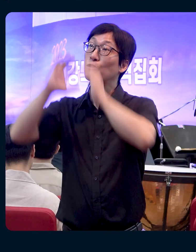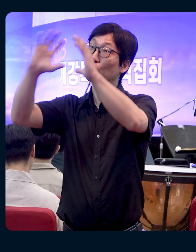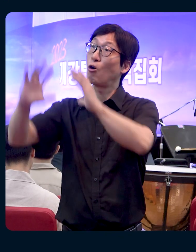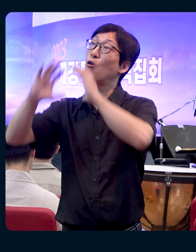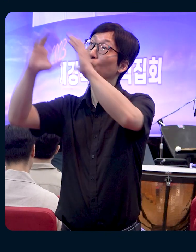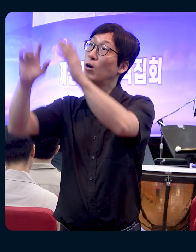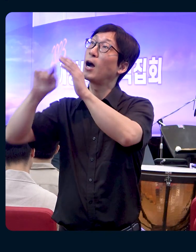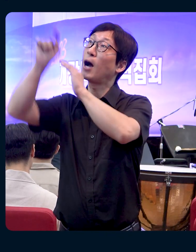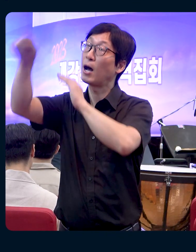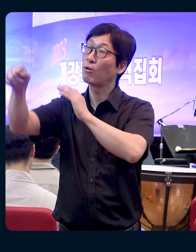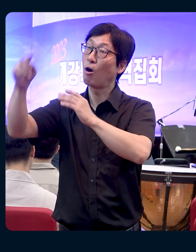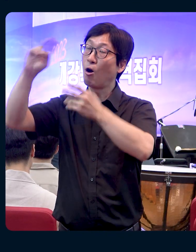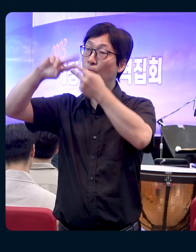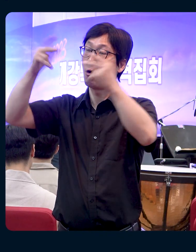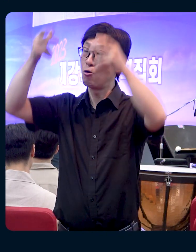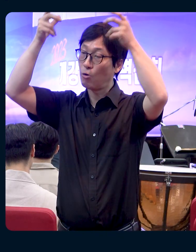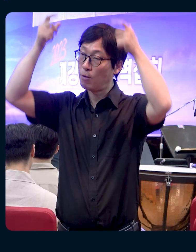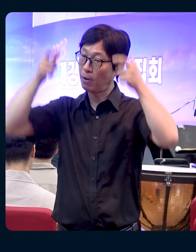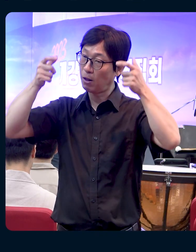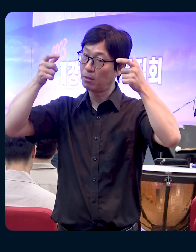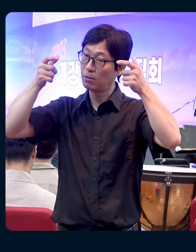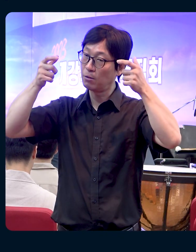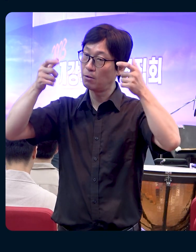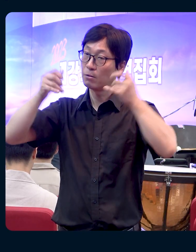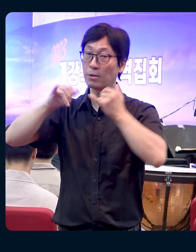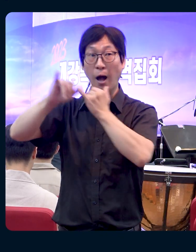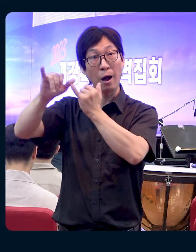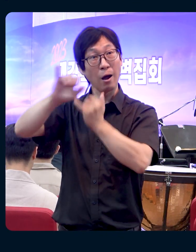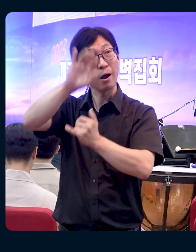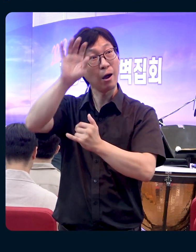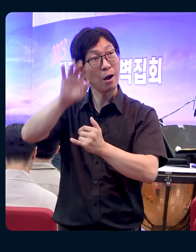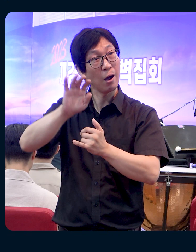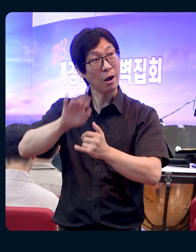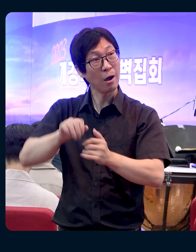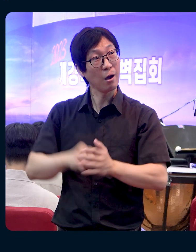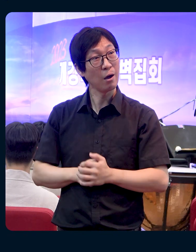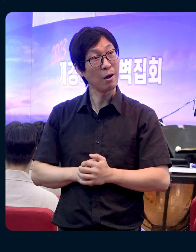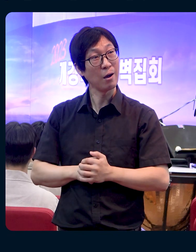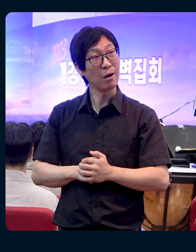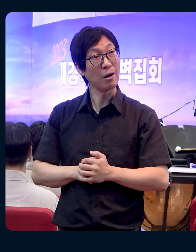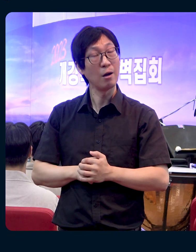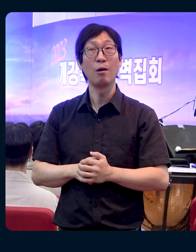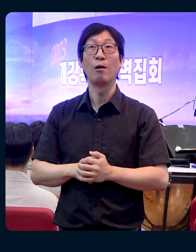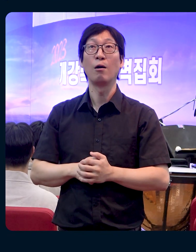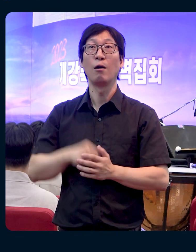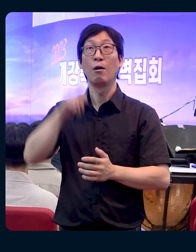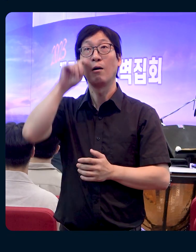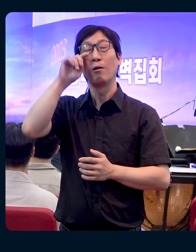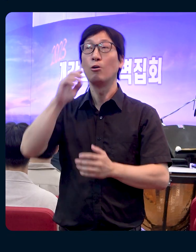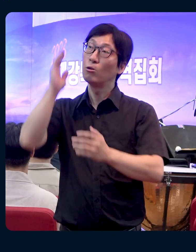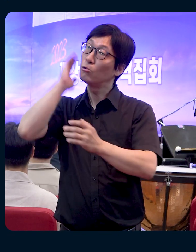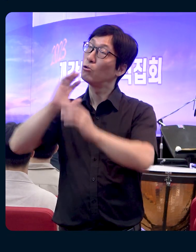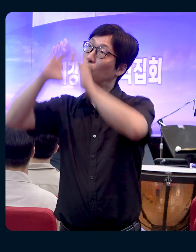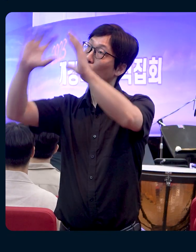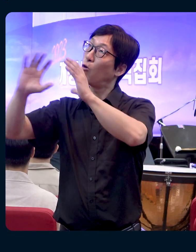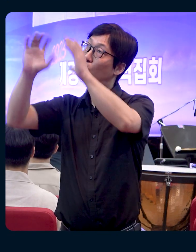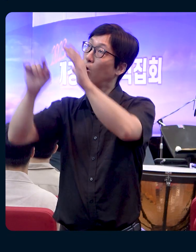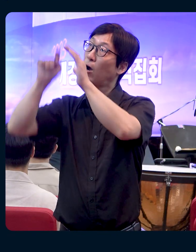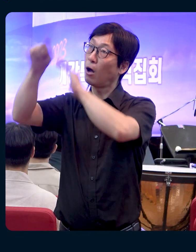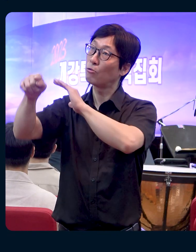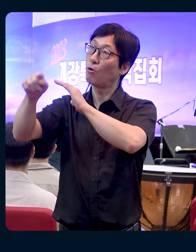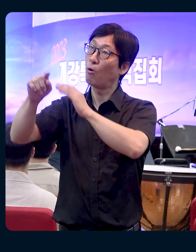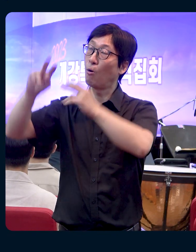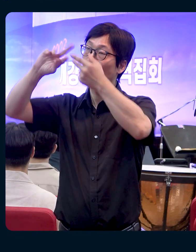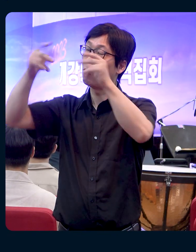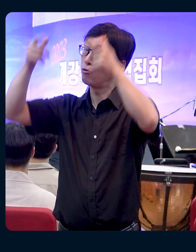저는 가끔 생각해요. 그 멸류관 받아서 뭐가 좋지? 여긴 뭐라도 천국에서 고개만 아프지